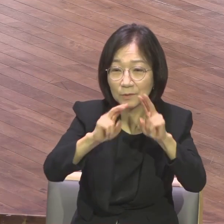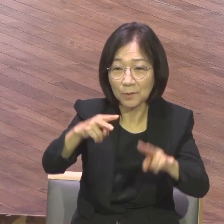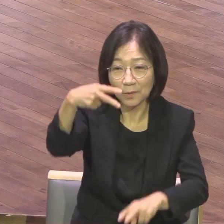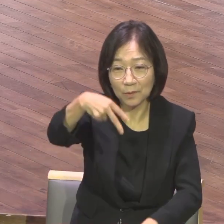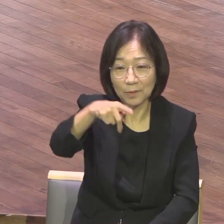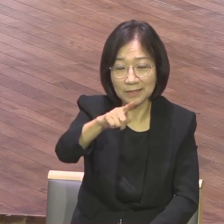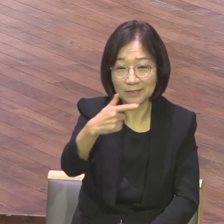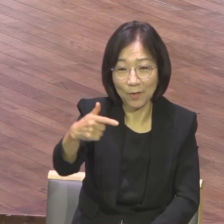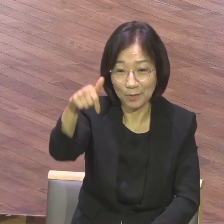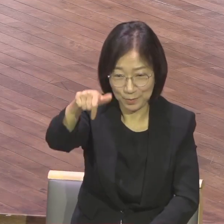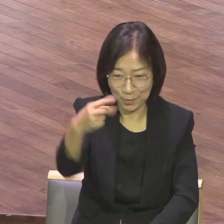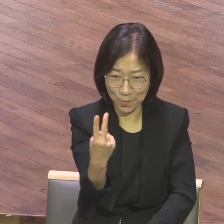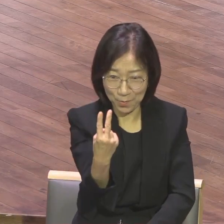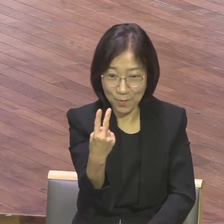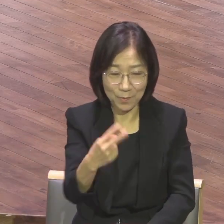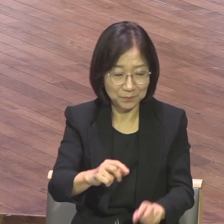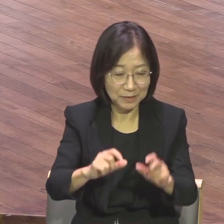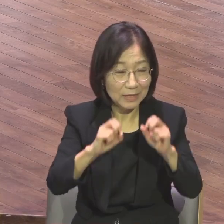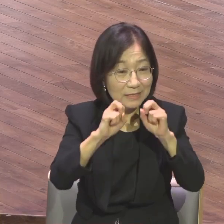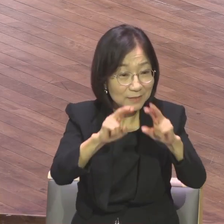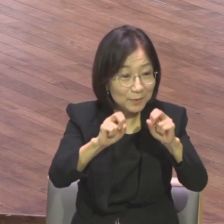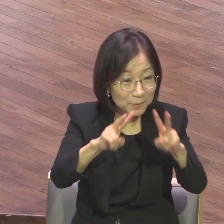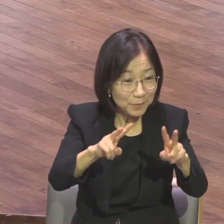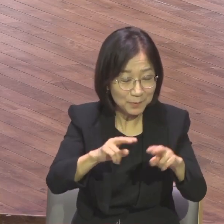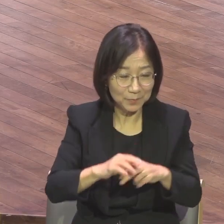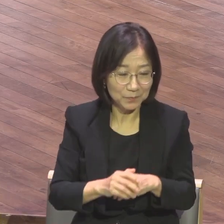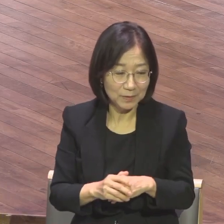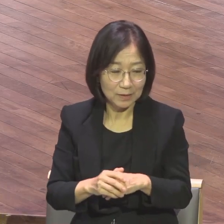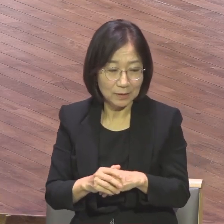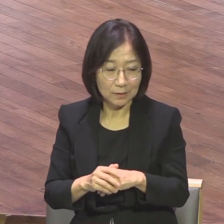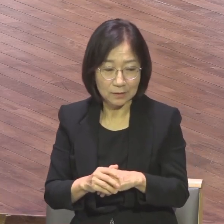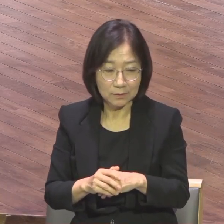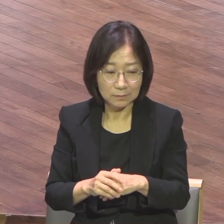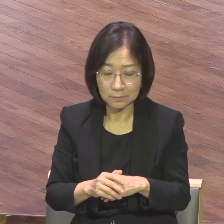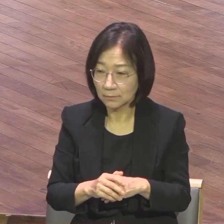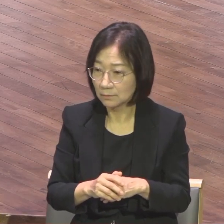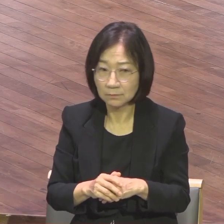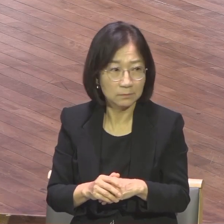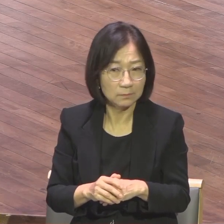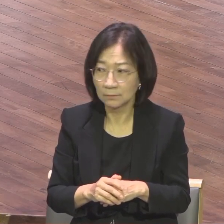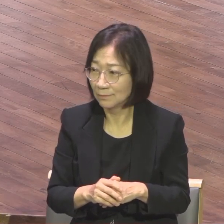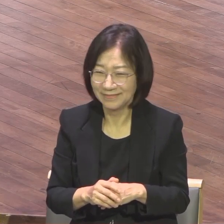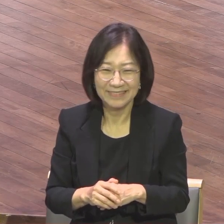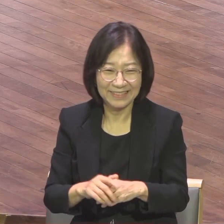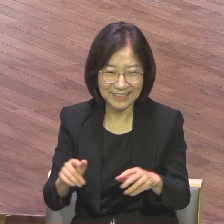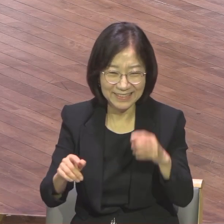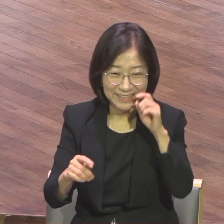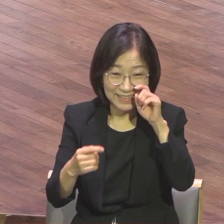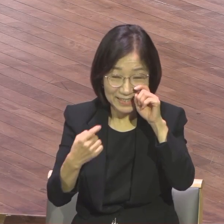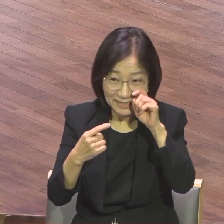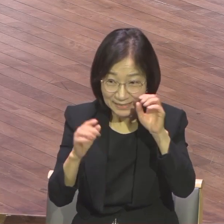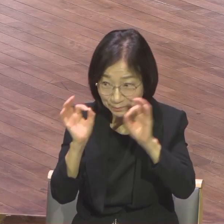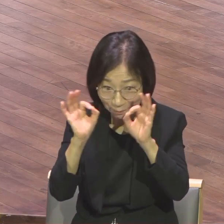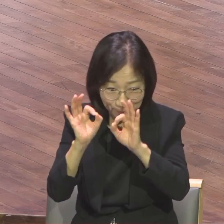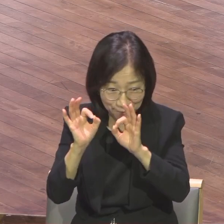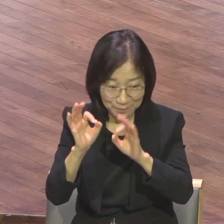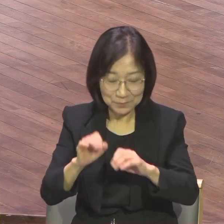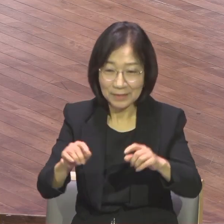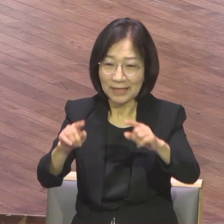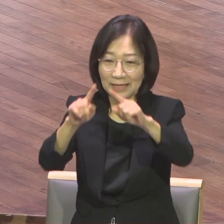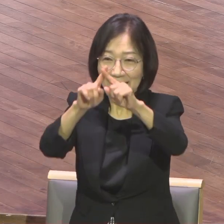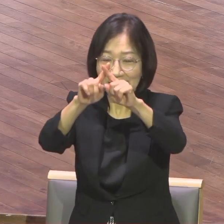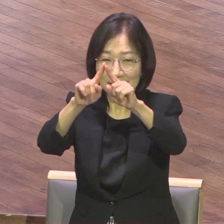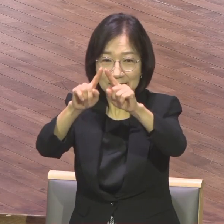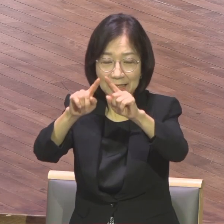성교라는 그런 큰 마치 요 앞에 있던데 그런 것처럼 이 직사각형으로